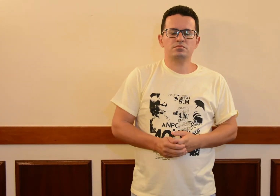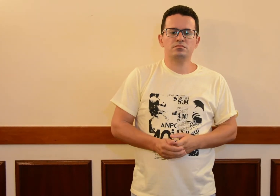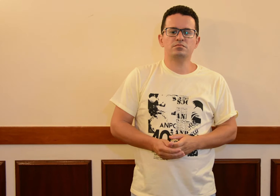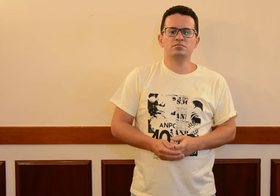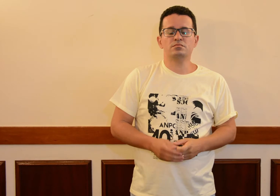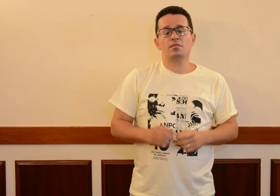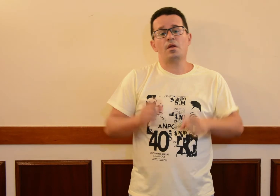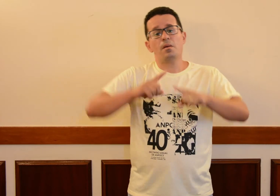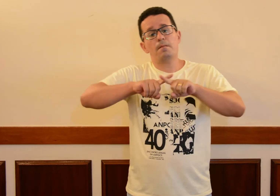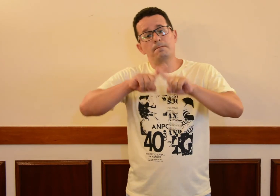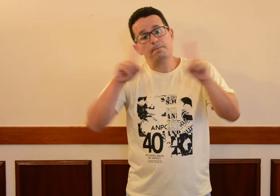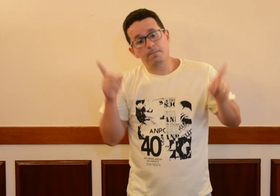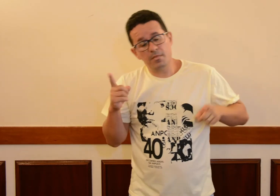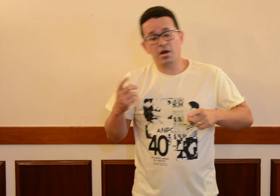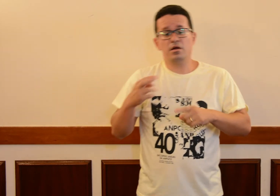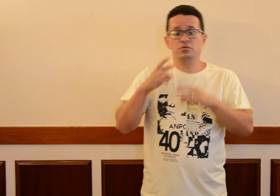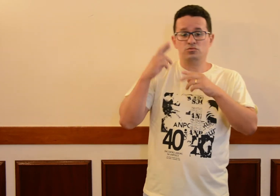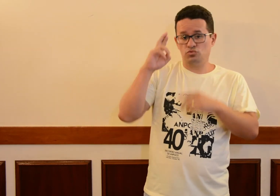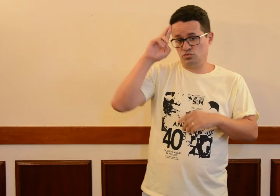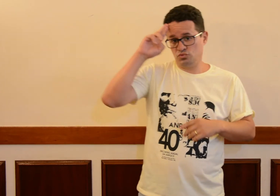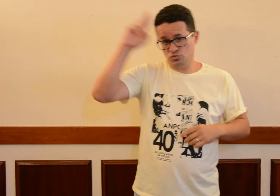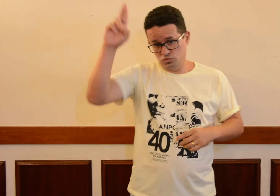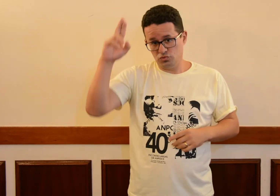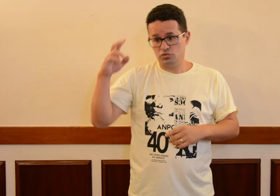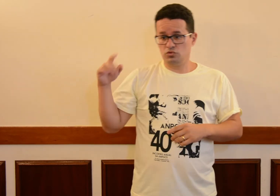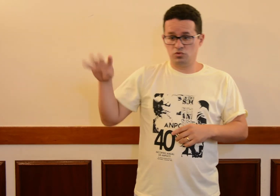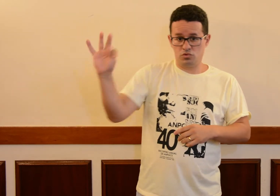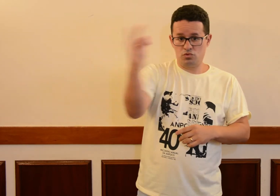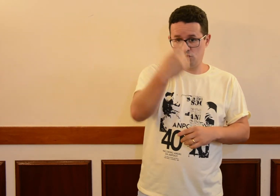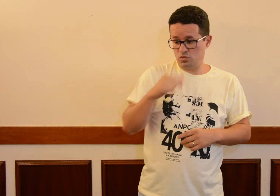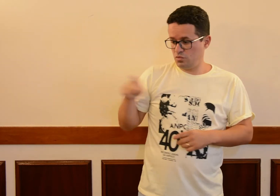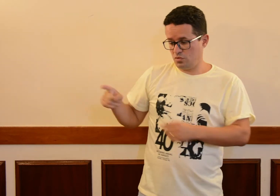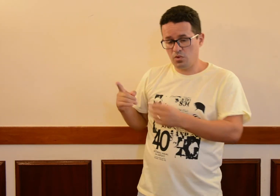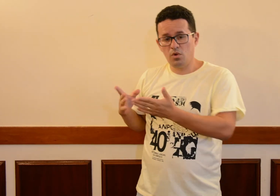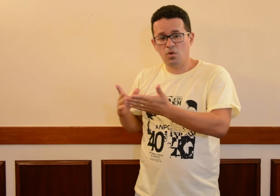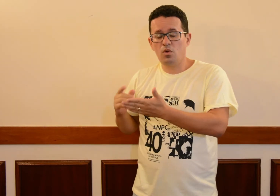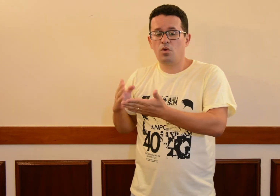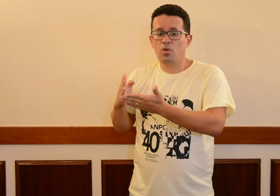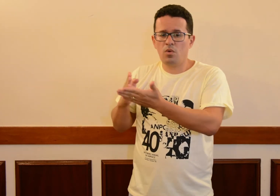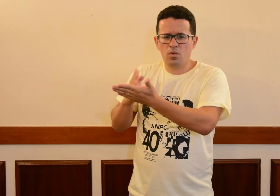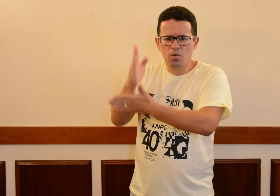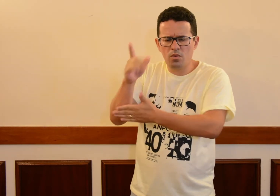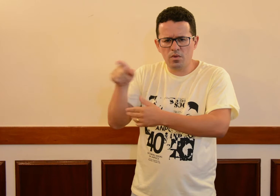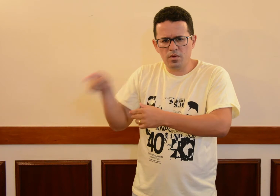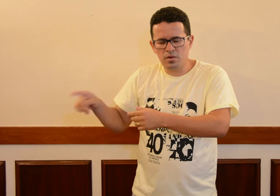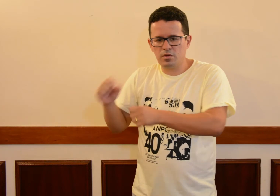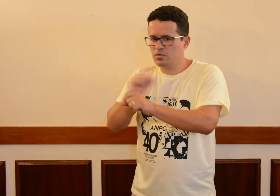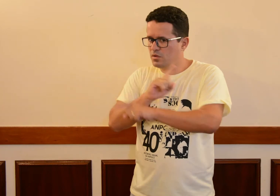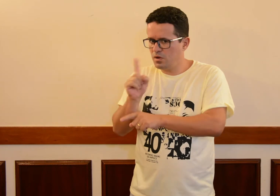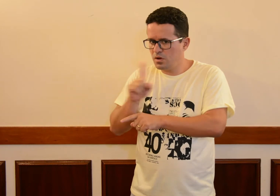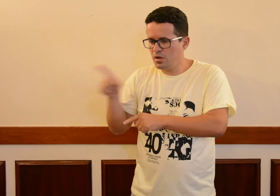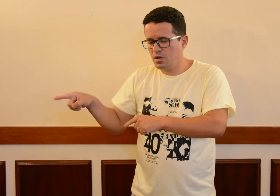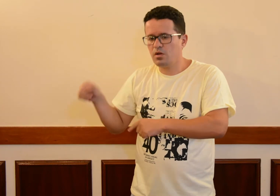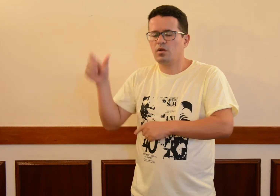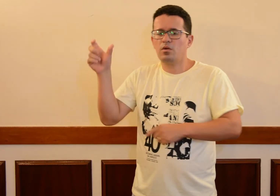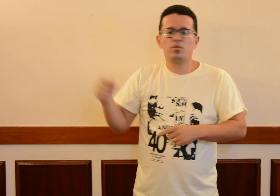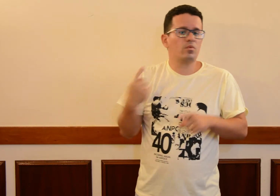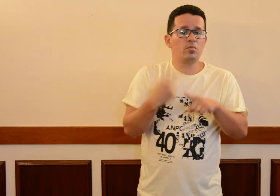Mas, na fala do gerente geral, a não contratação de Tomás não parecia uma opção, uma vez que a empresa tinha que cumprir a cota,